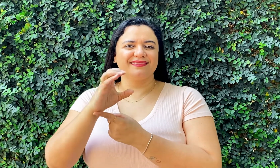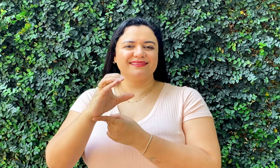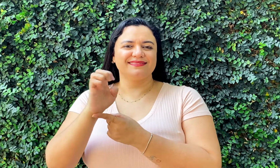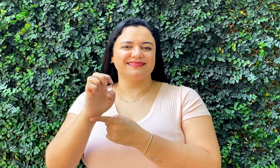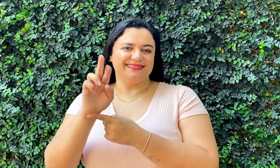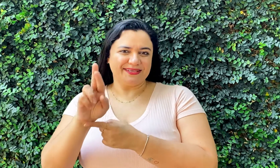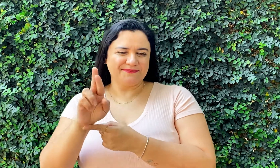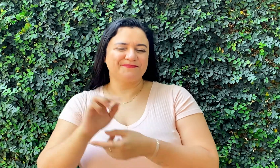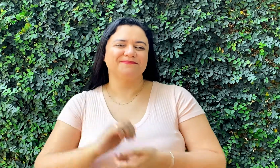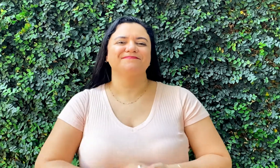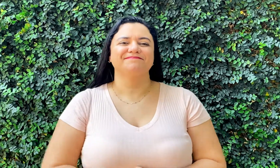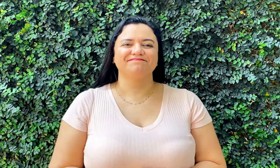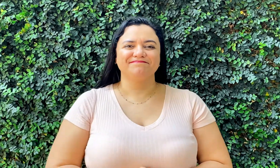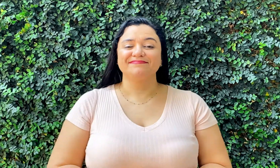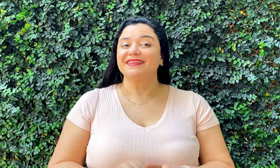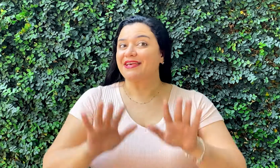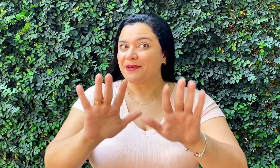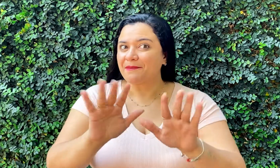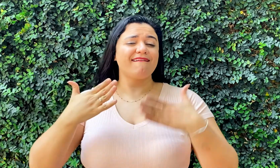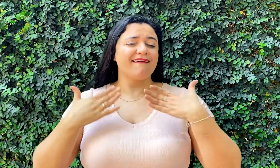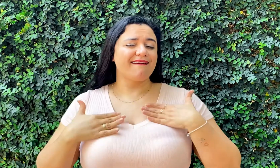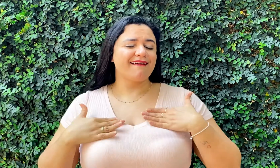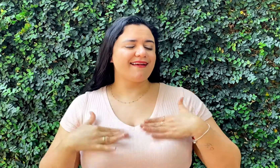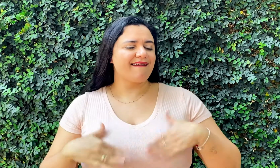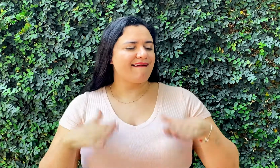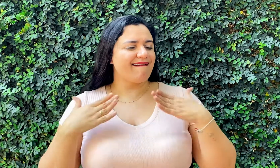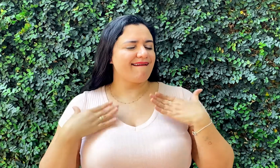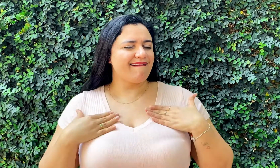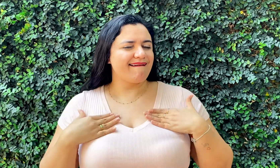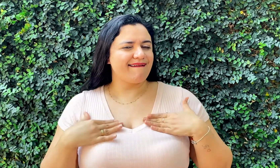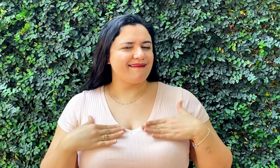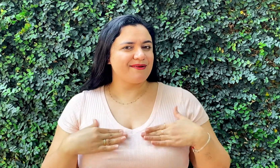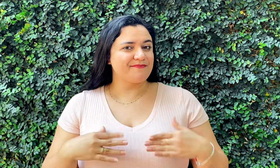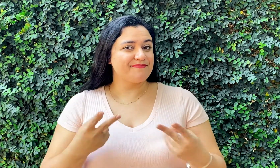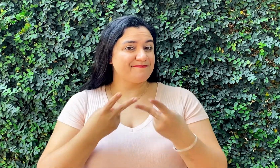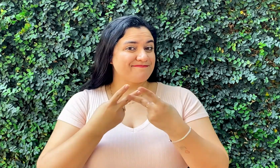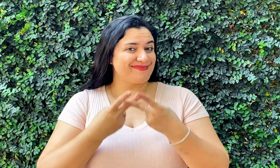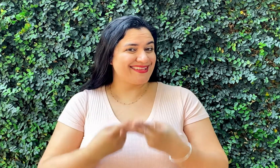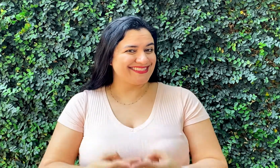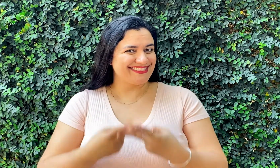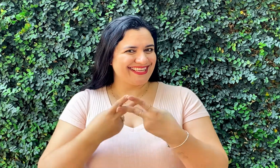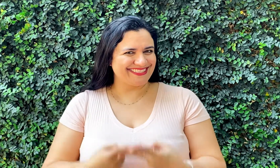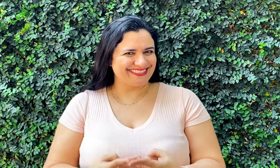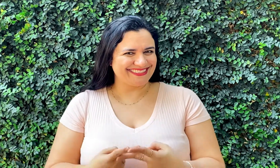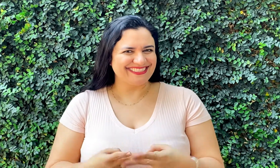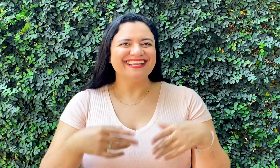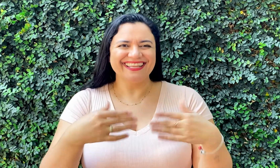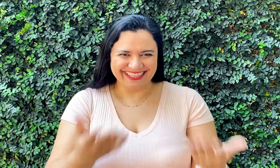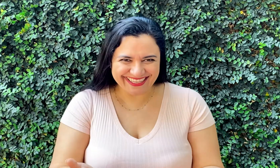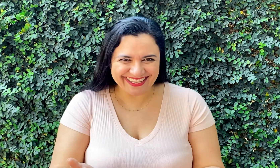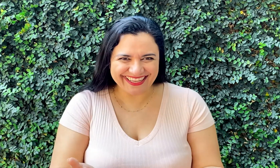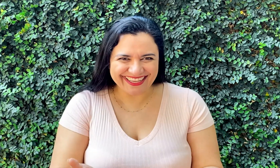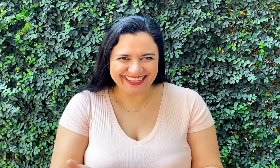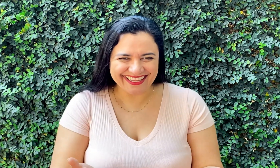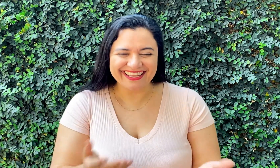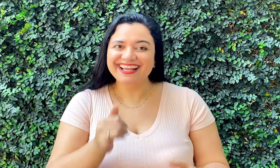Nós temos os verbos simples, nós temos os verbos espaciais e nós temos